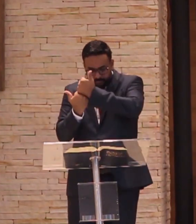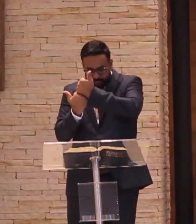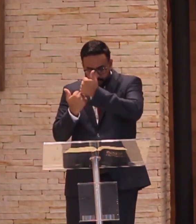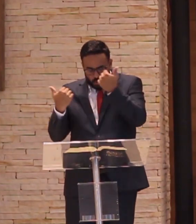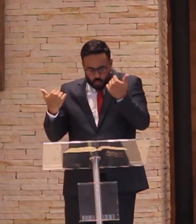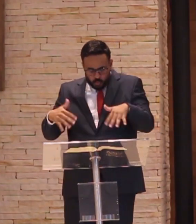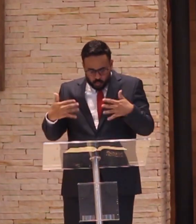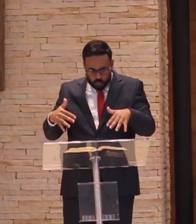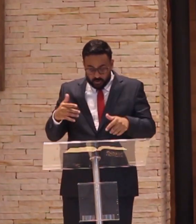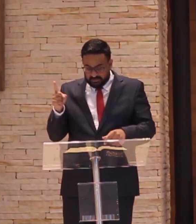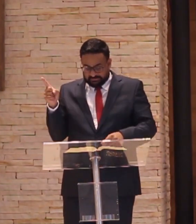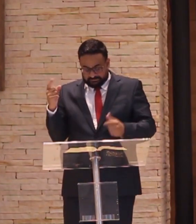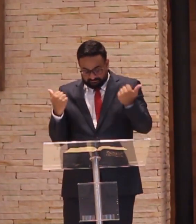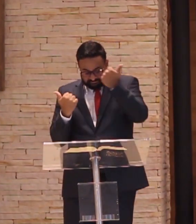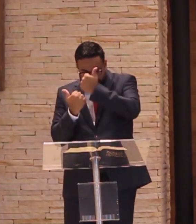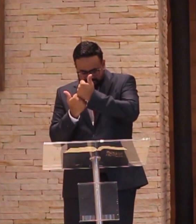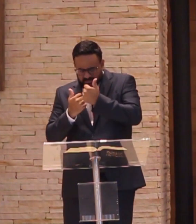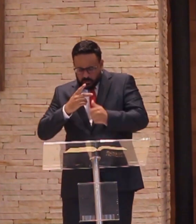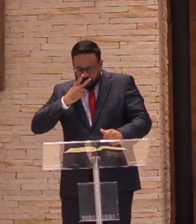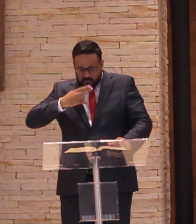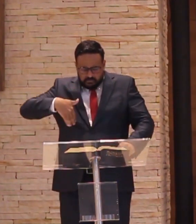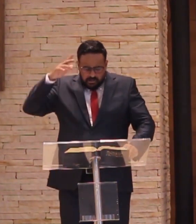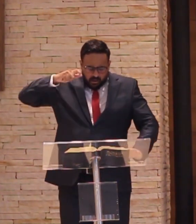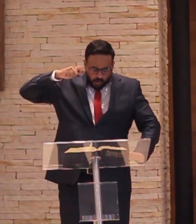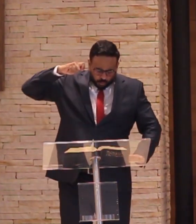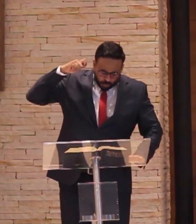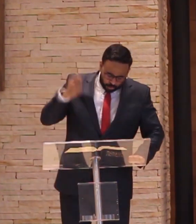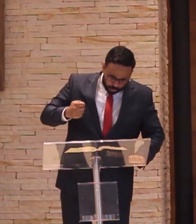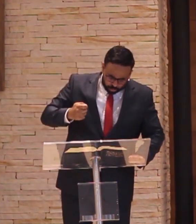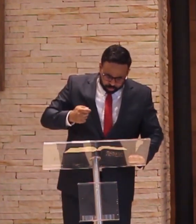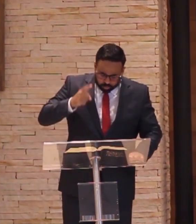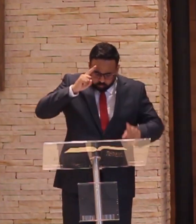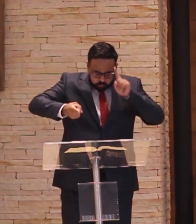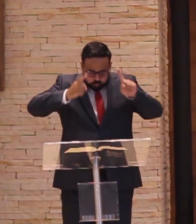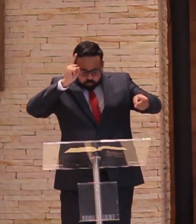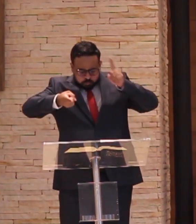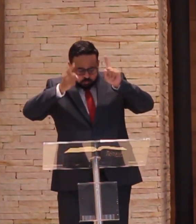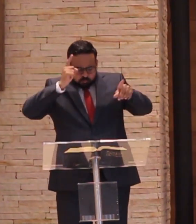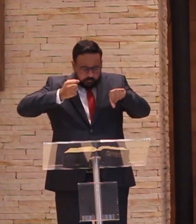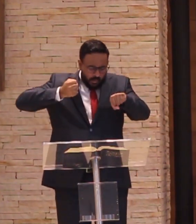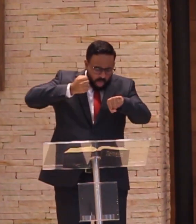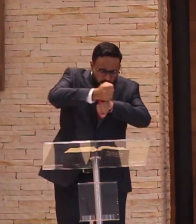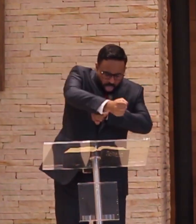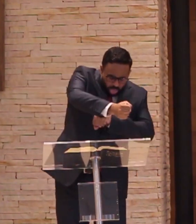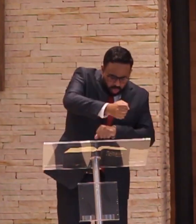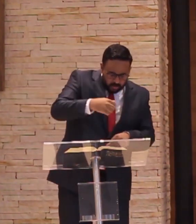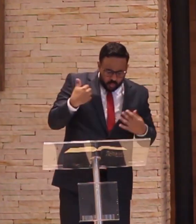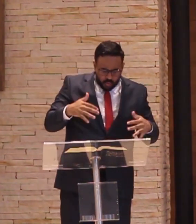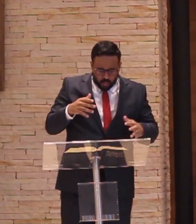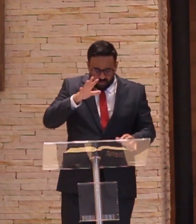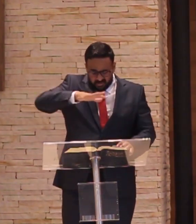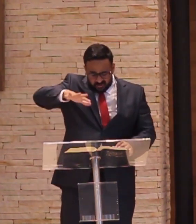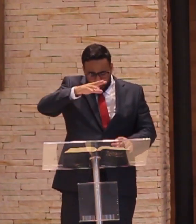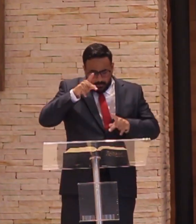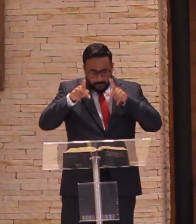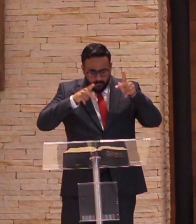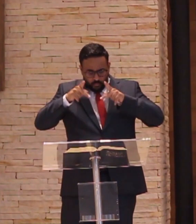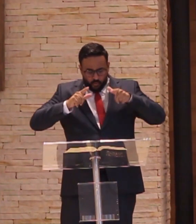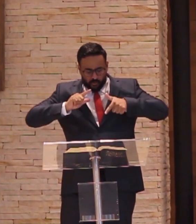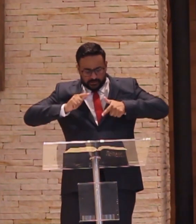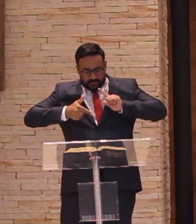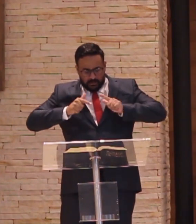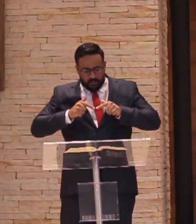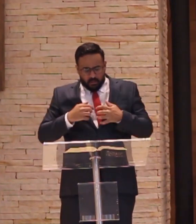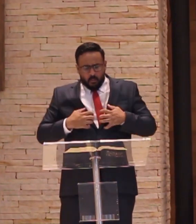Decorridos muitos dias, morreu o rei do Egito. Os filhos de Israel gemiam sob